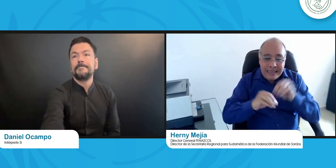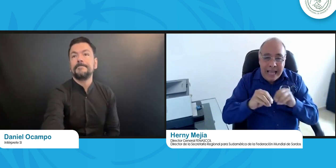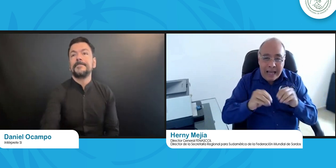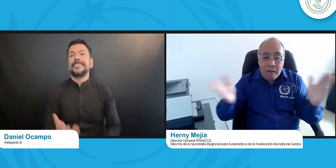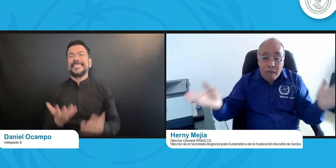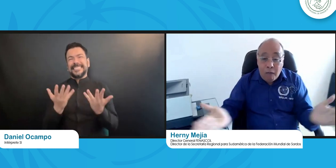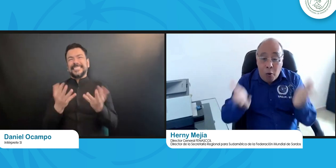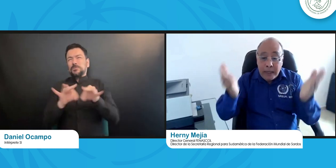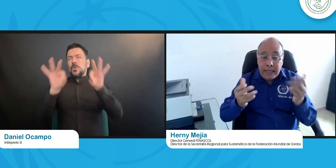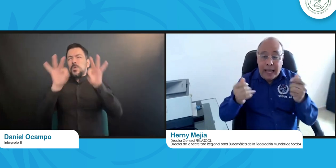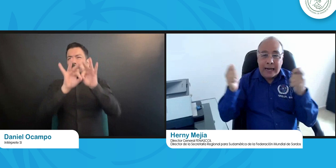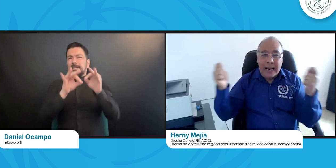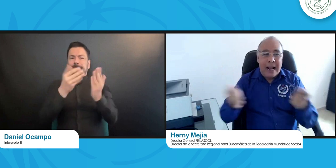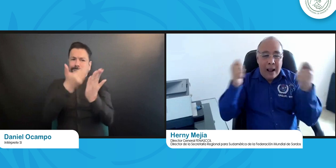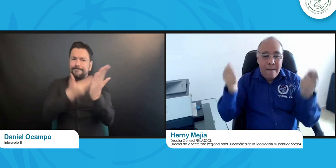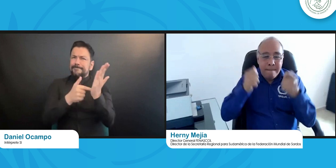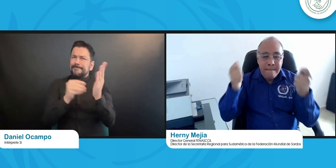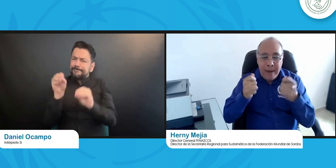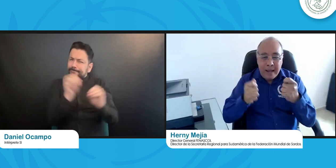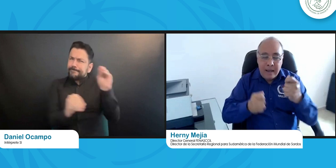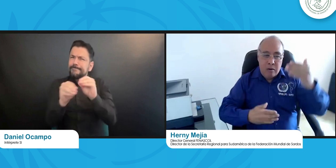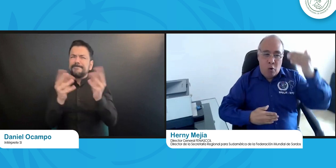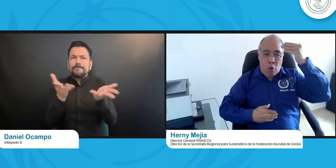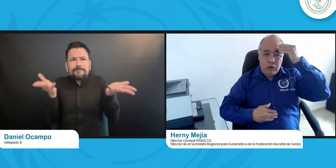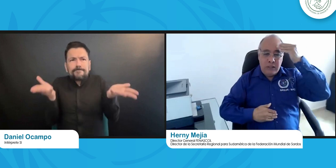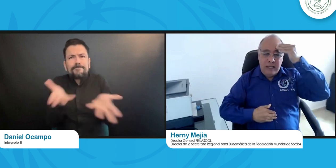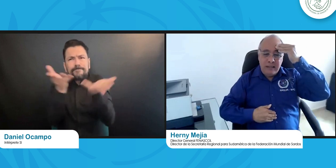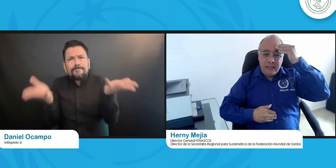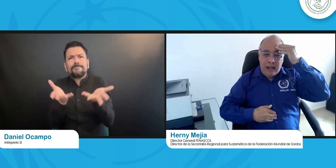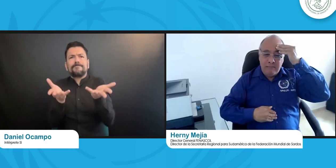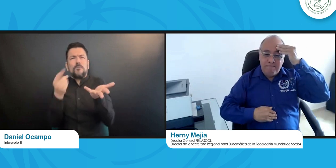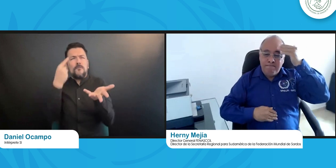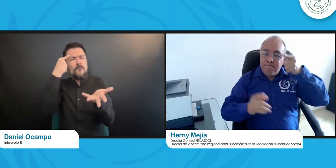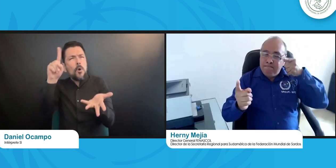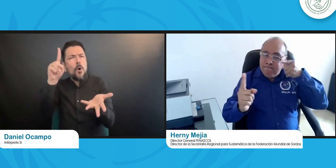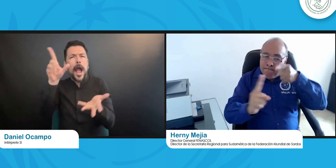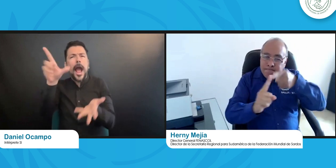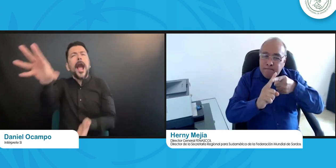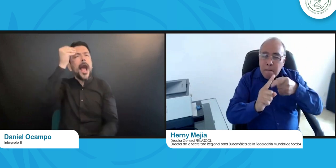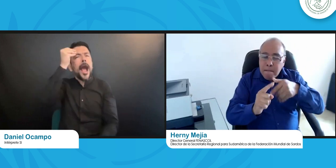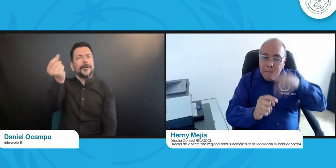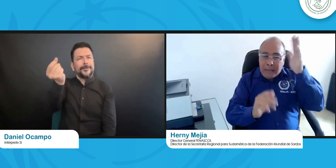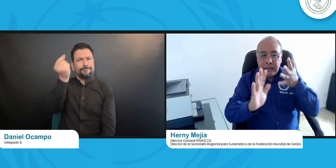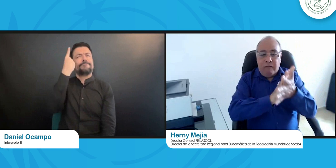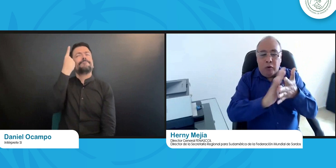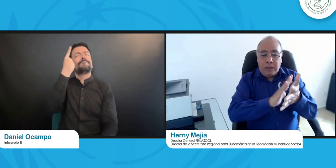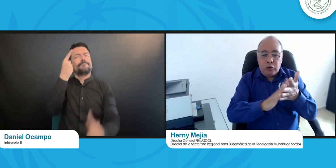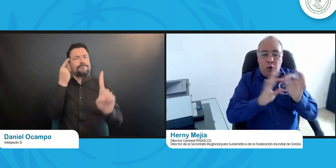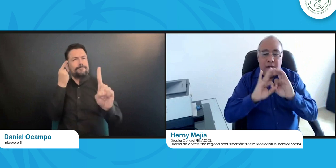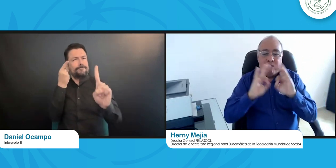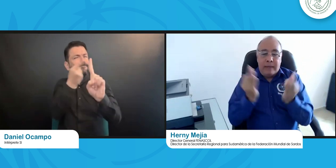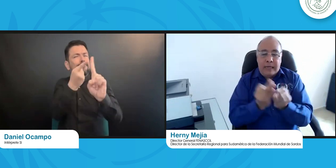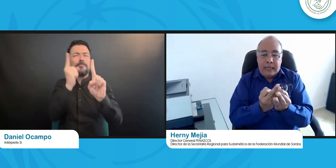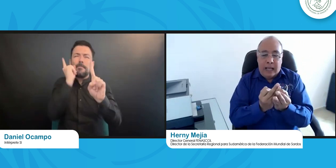es que es necesario diseñar y fomentar una campaña o muchas campañas de toma de